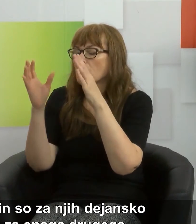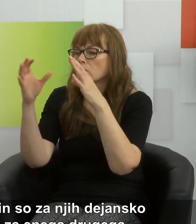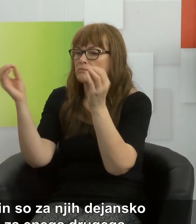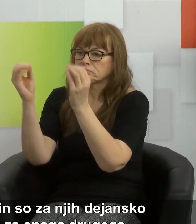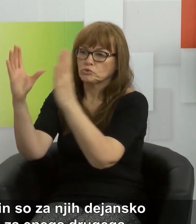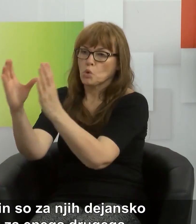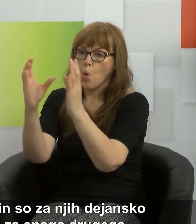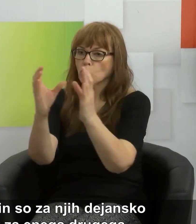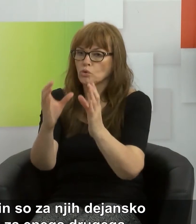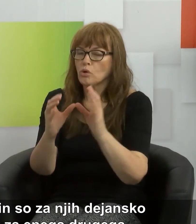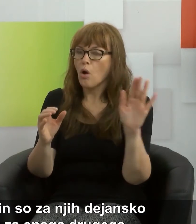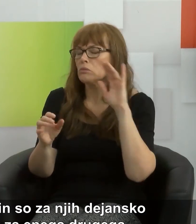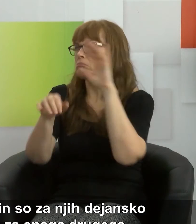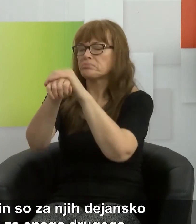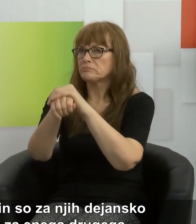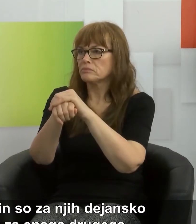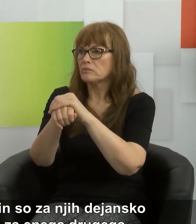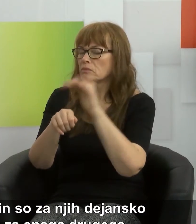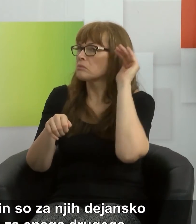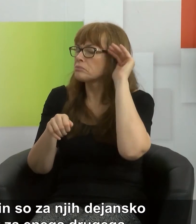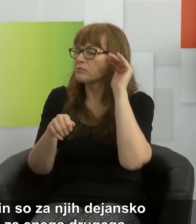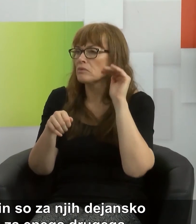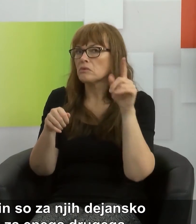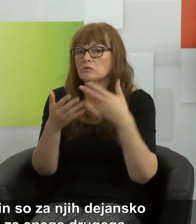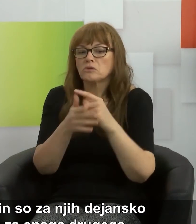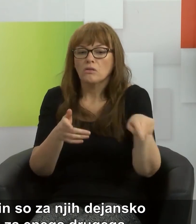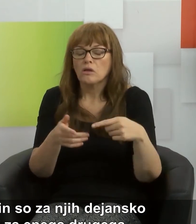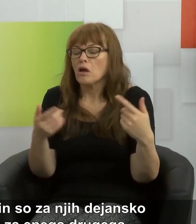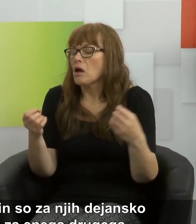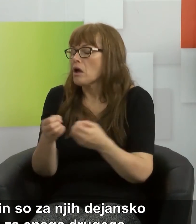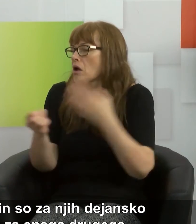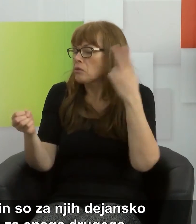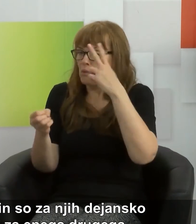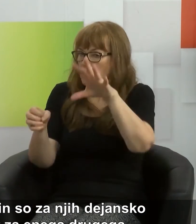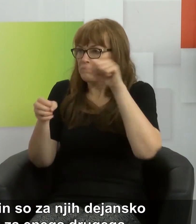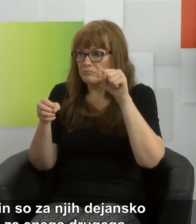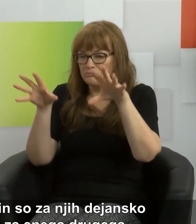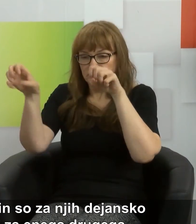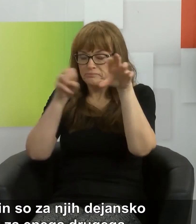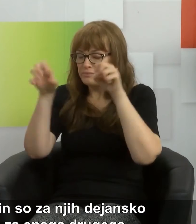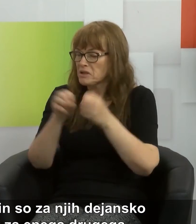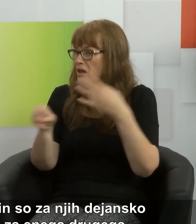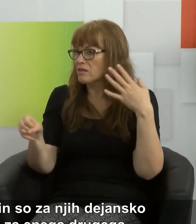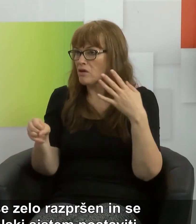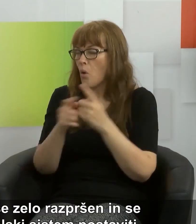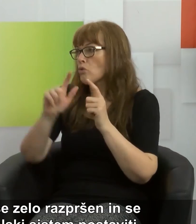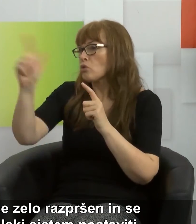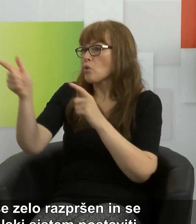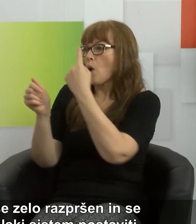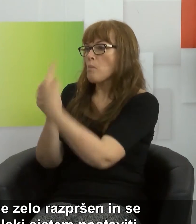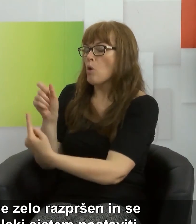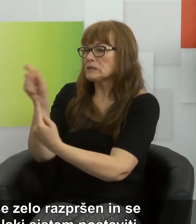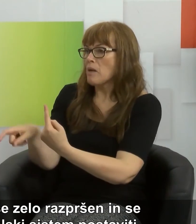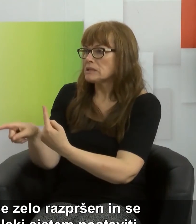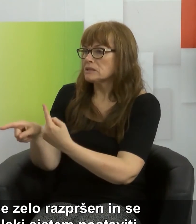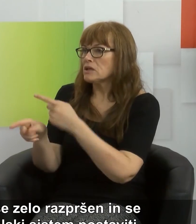strukturirana, jer so za njih dejansko hitreje dojemljiva kot za enega drugega